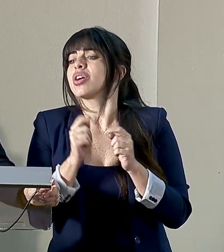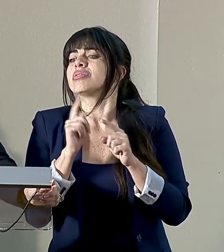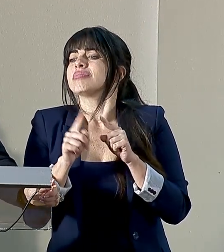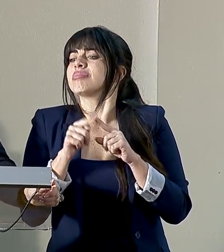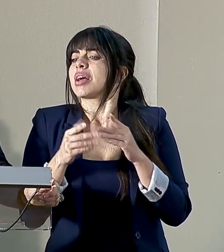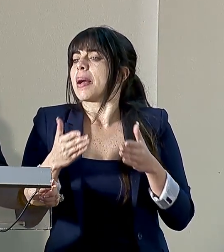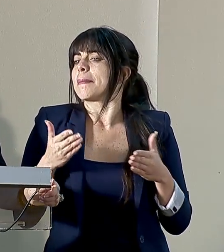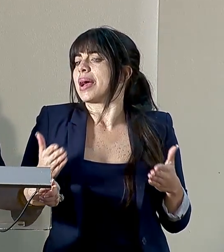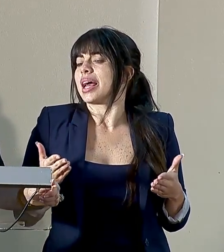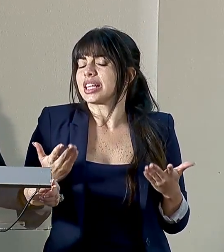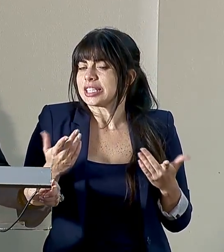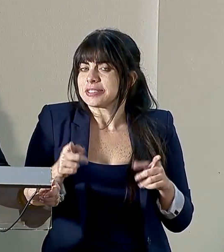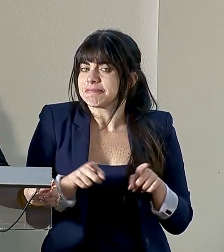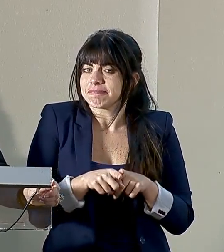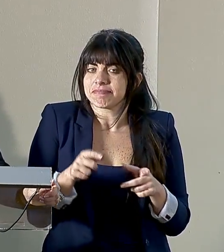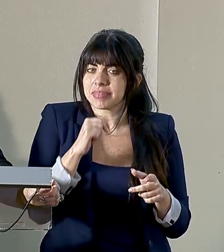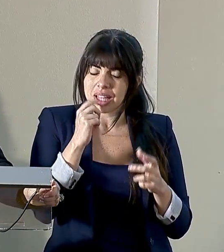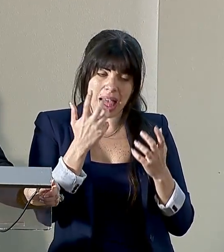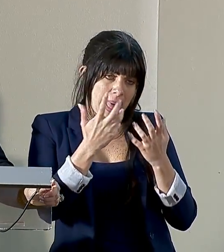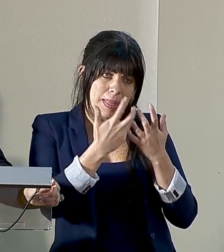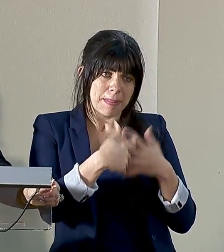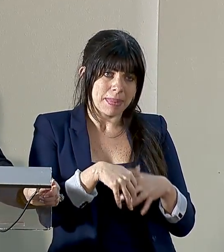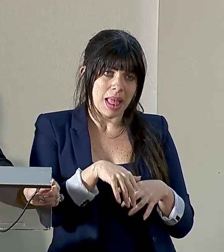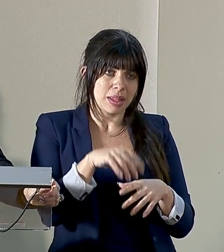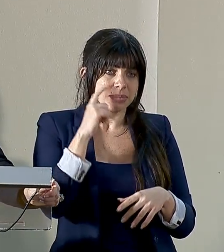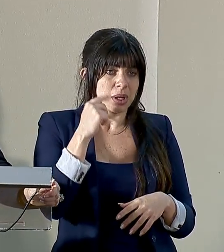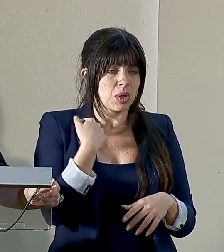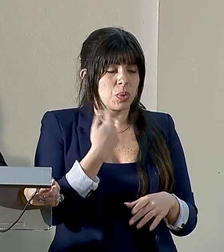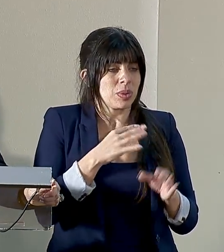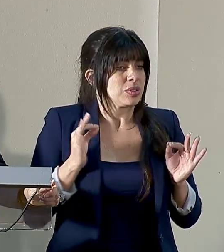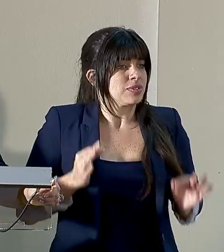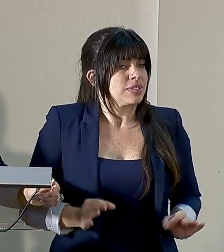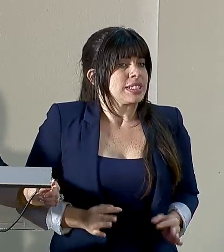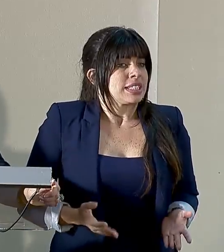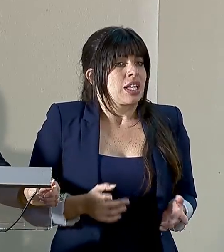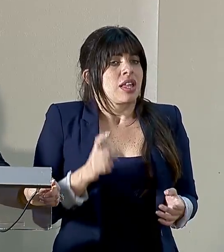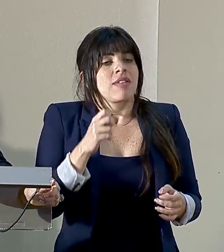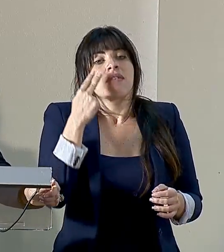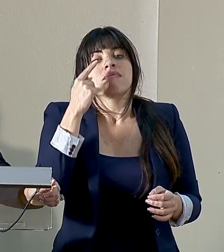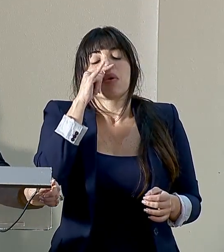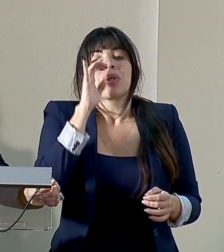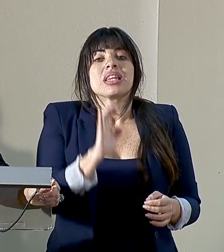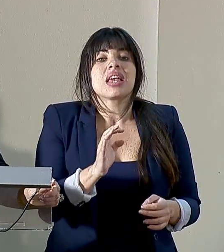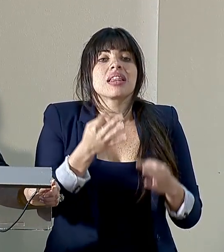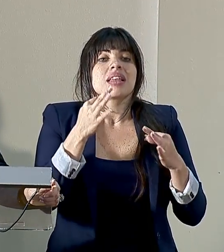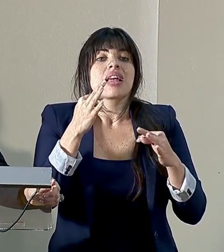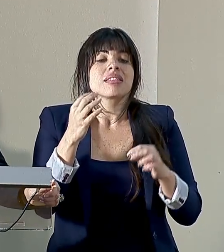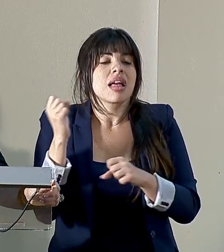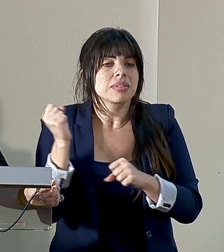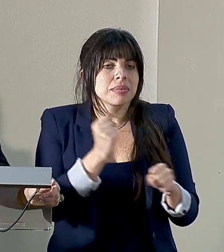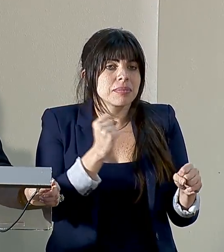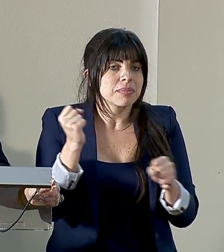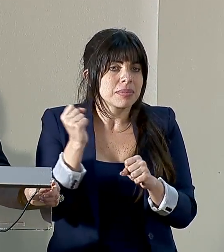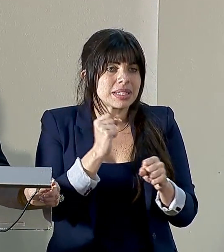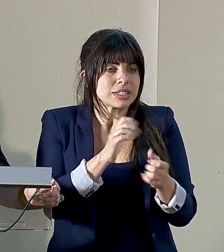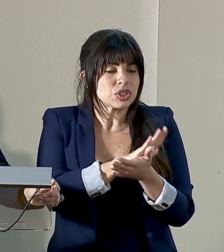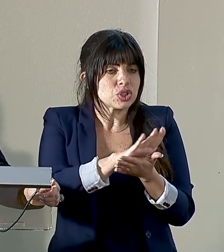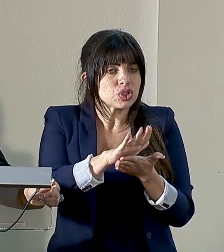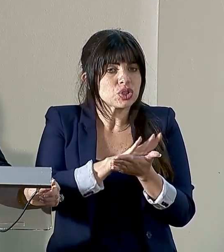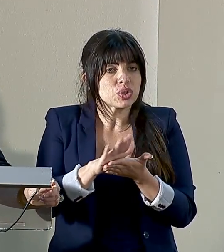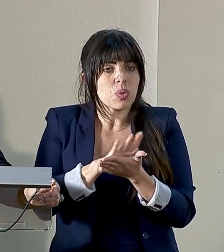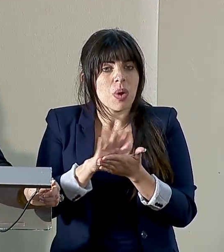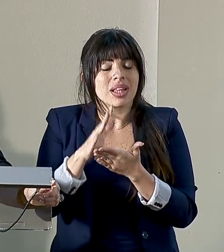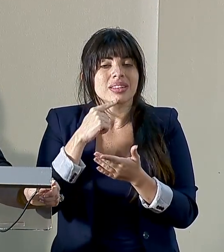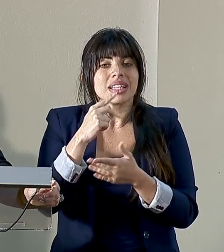de aparatos que ni siquiera están adaptados a nuestro físico. Hay que ver una niña tratando de pasar un trapo de piso cuando le